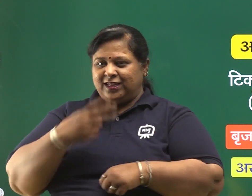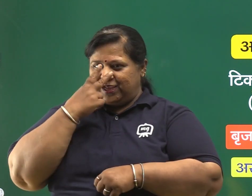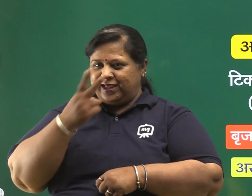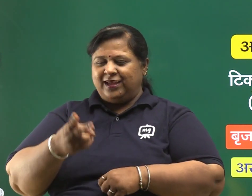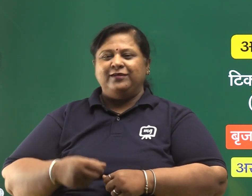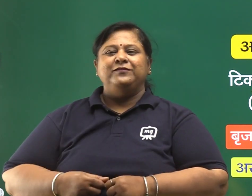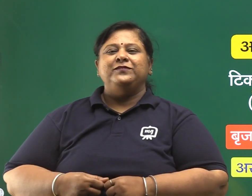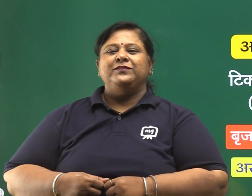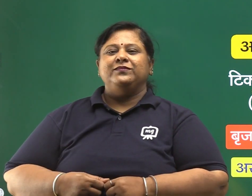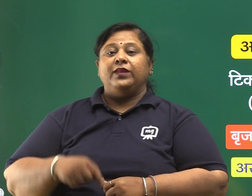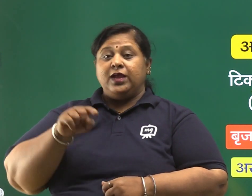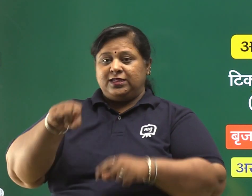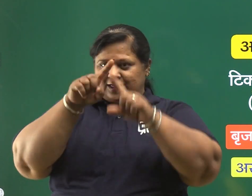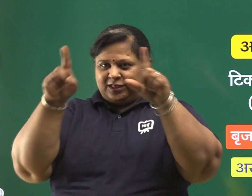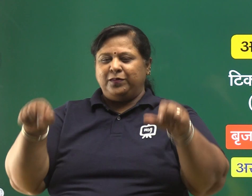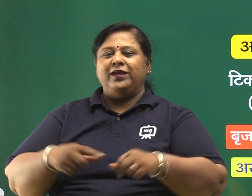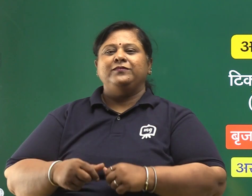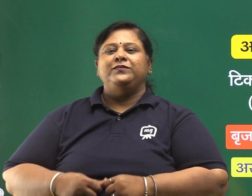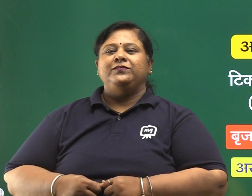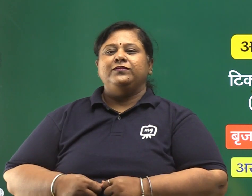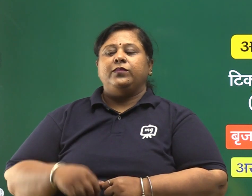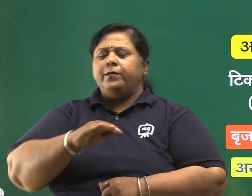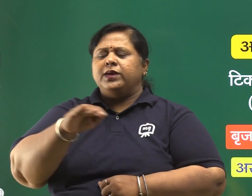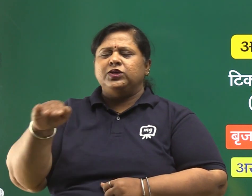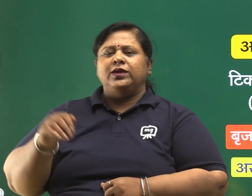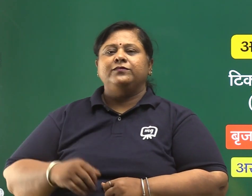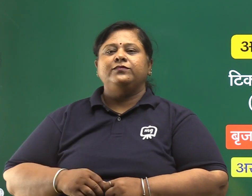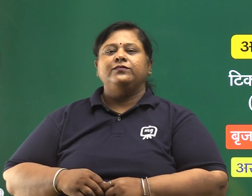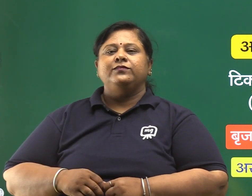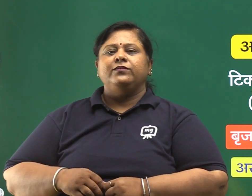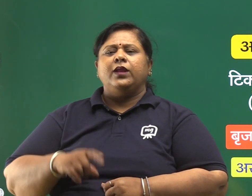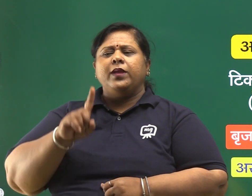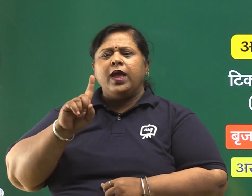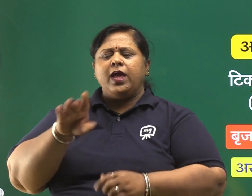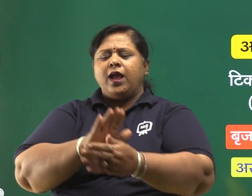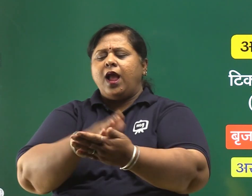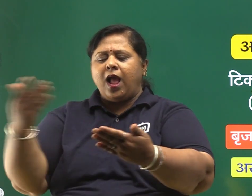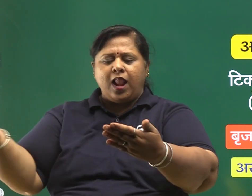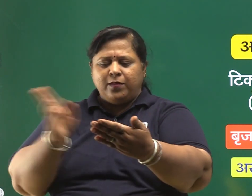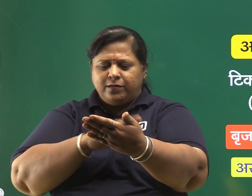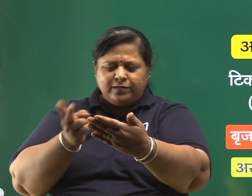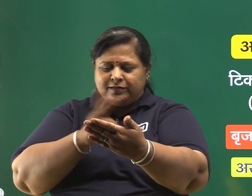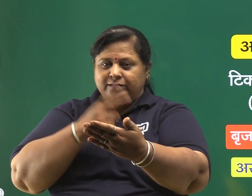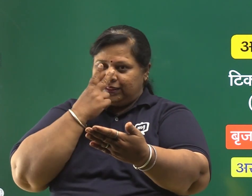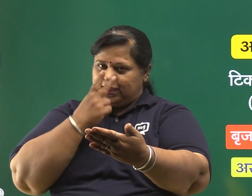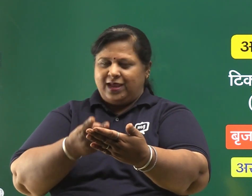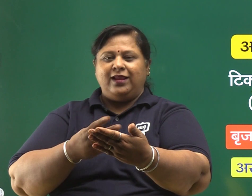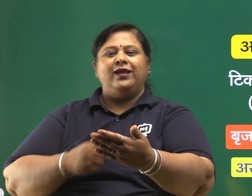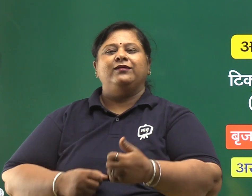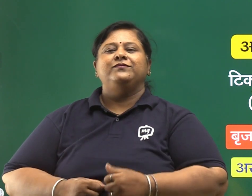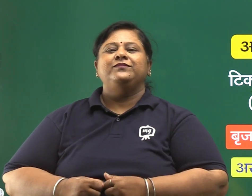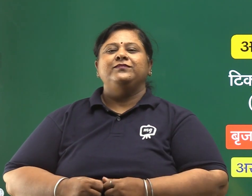हैं। इस चित्र में बच्चे एक एल्बम देख रहे